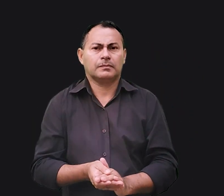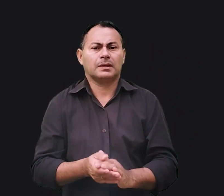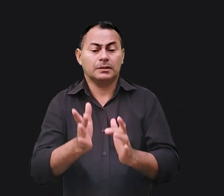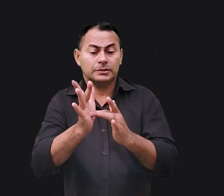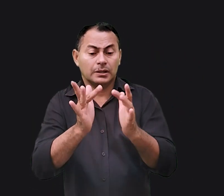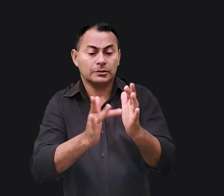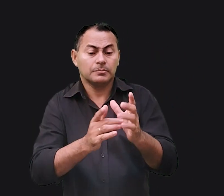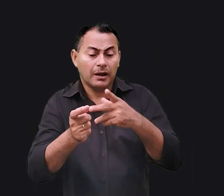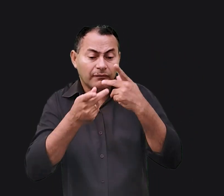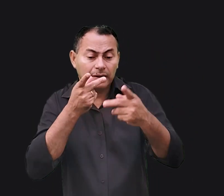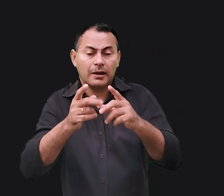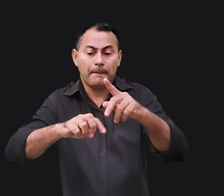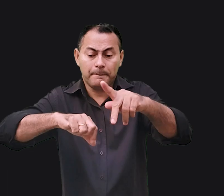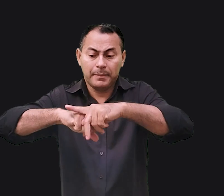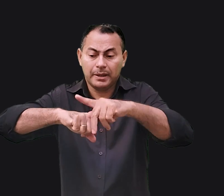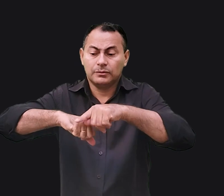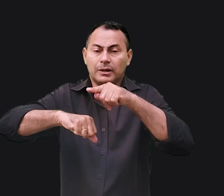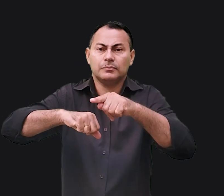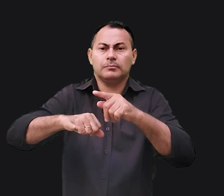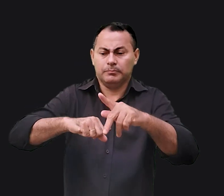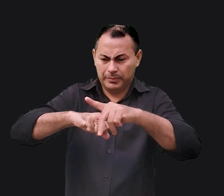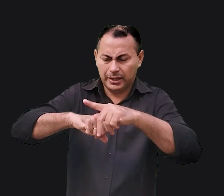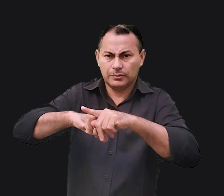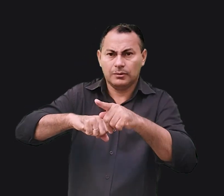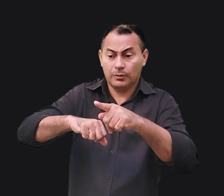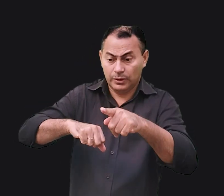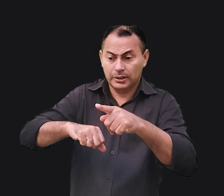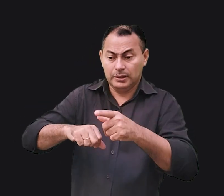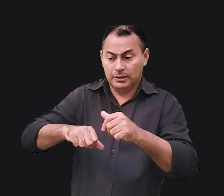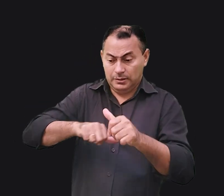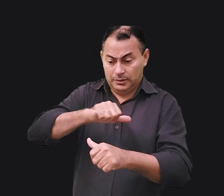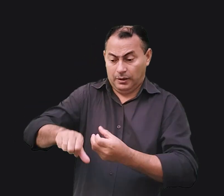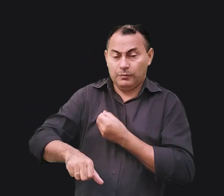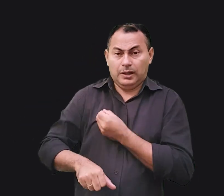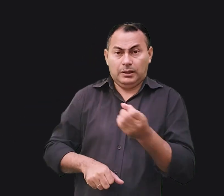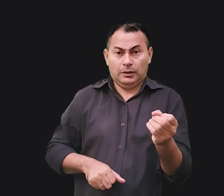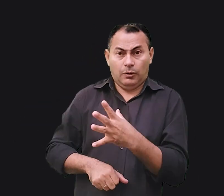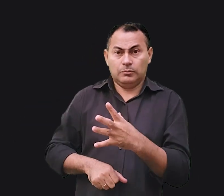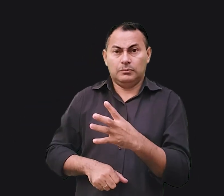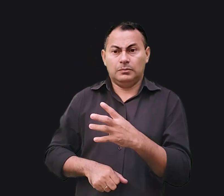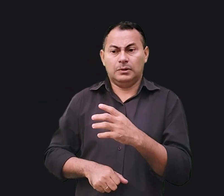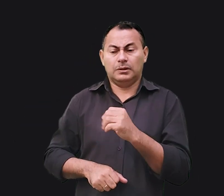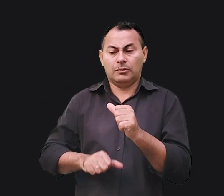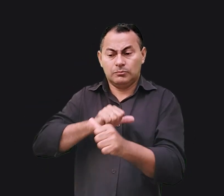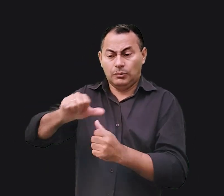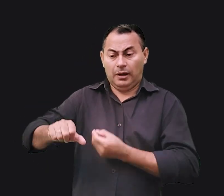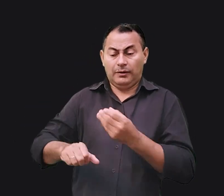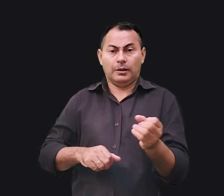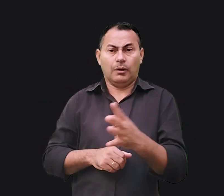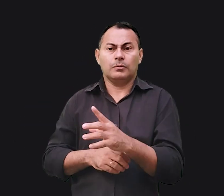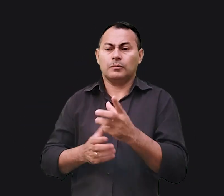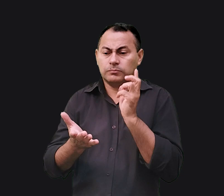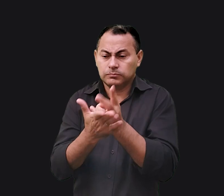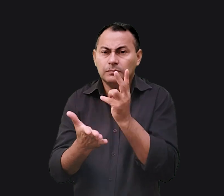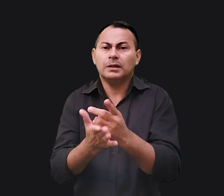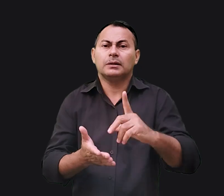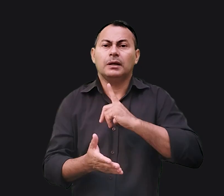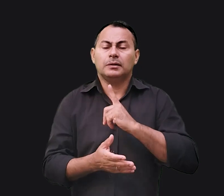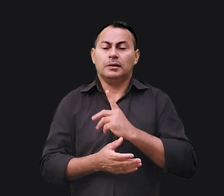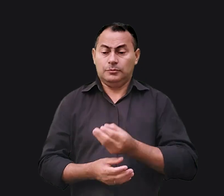que Jesus estava dizendo a Pedro era: Pedro, quando você nasce de novo e toma o banho da regeneração, você continua tendo de viver